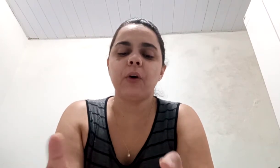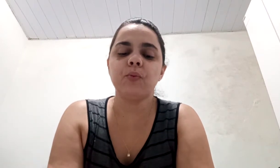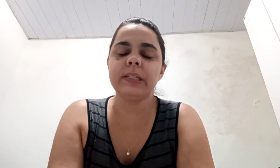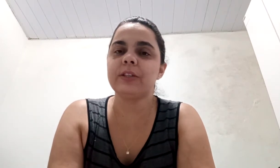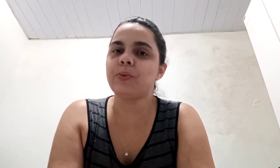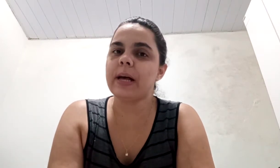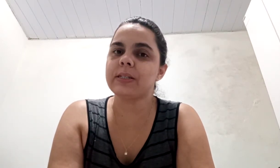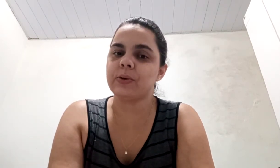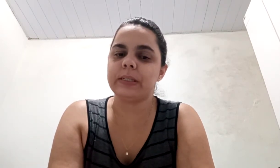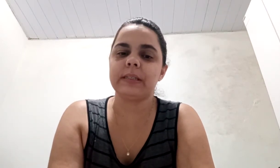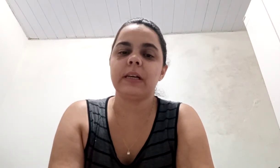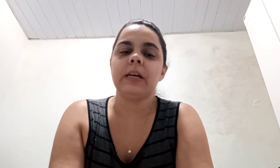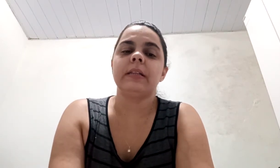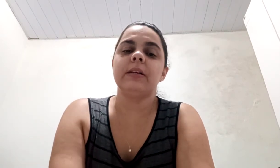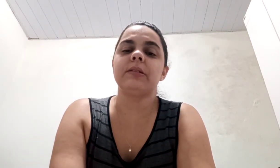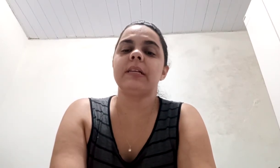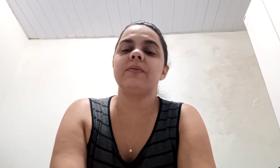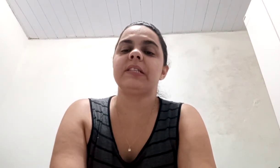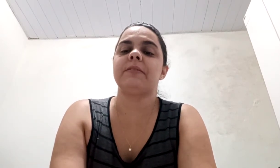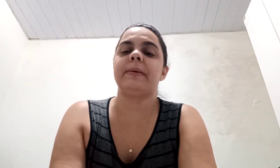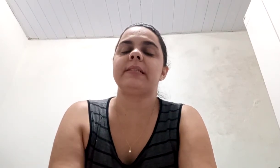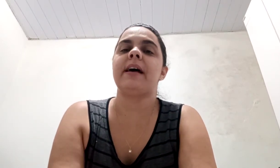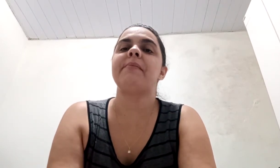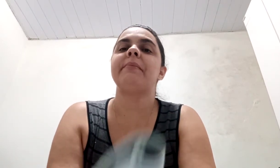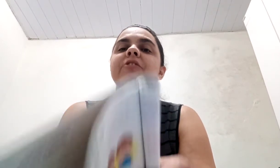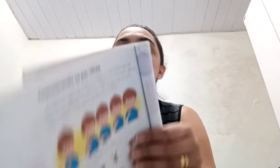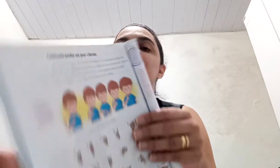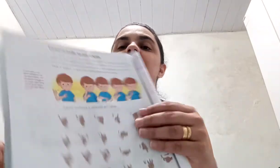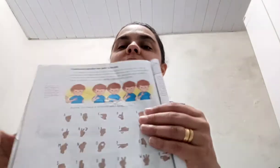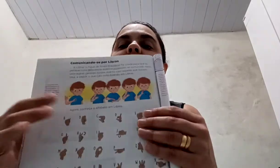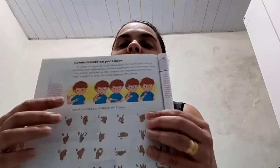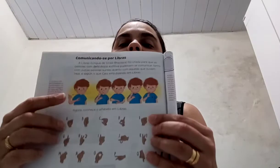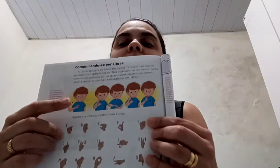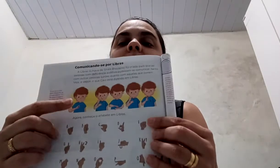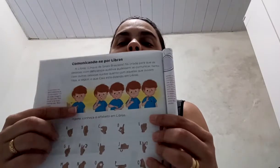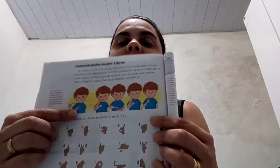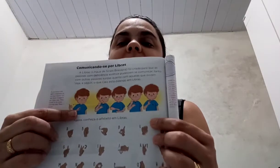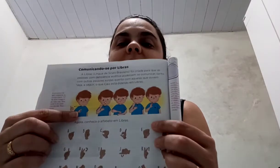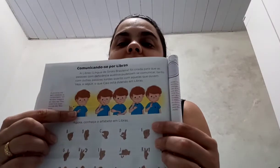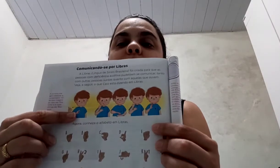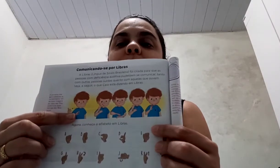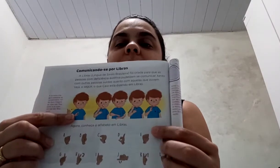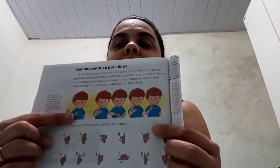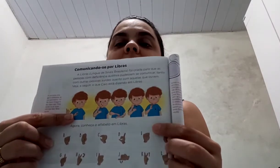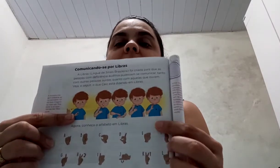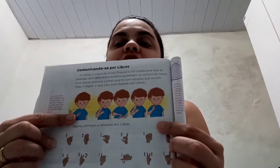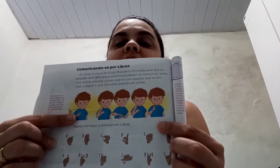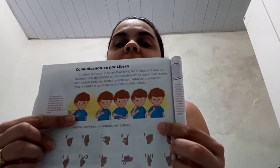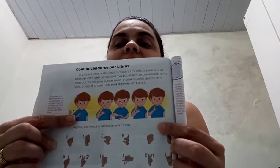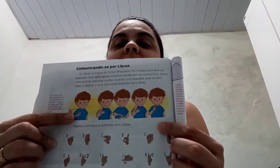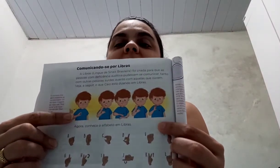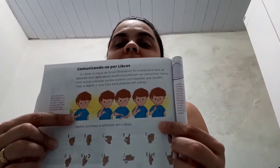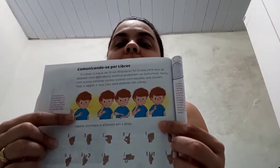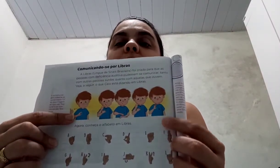algumas situações. Não sei se vocês percebem, mas nós temos um rapazinho que está fazendo